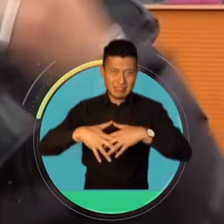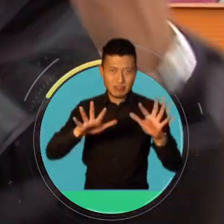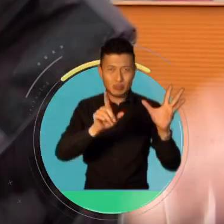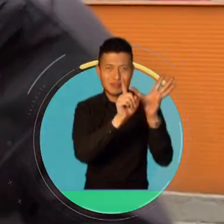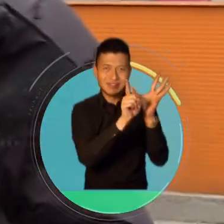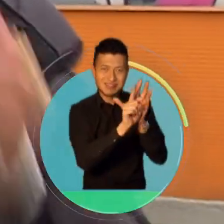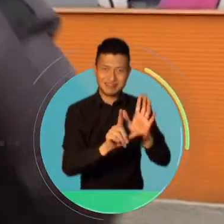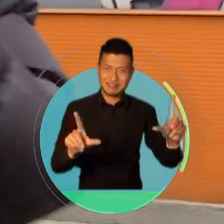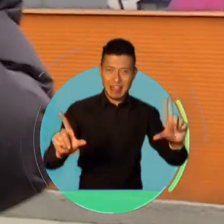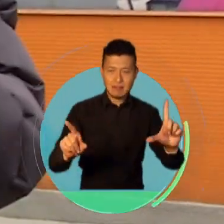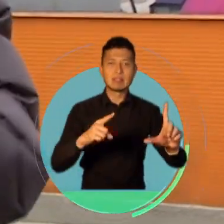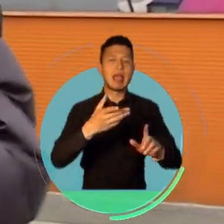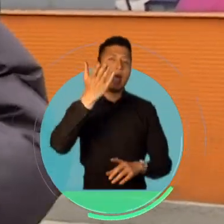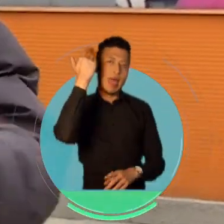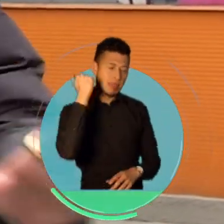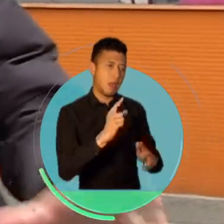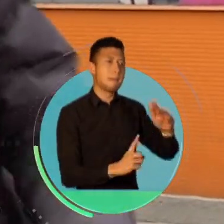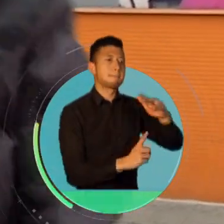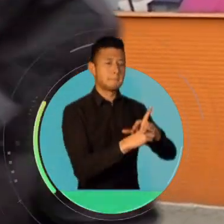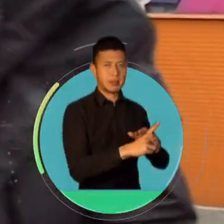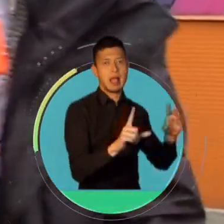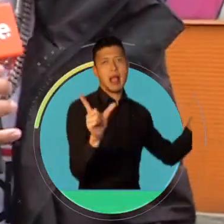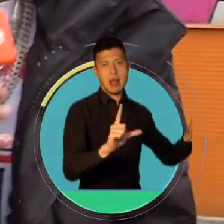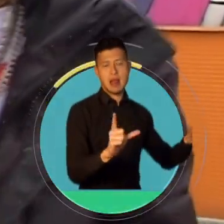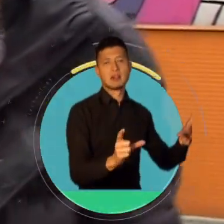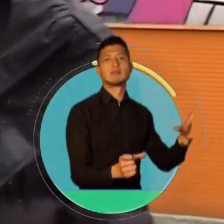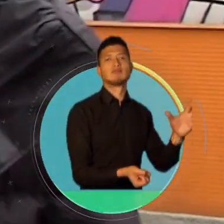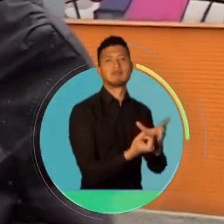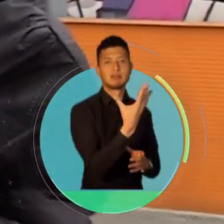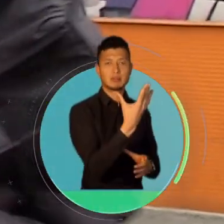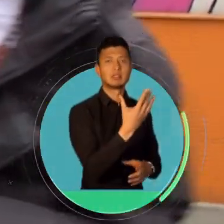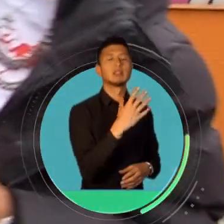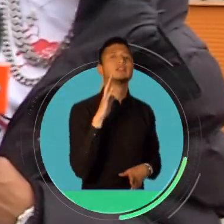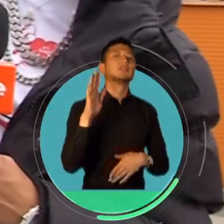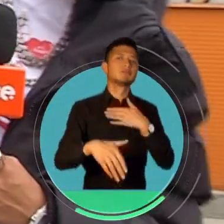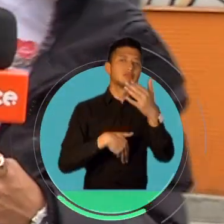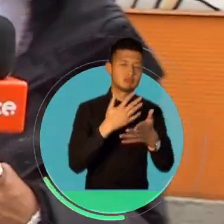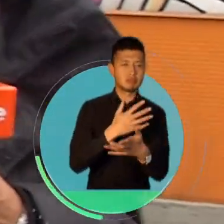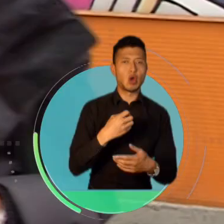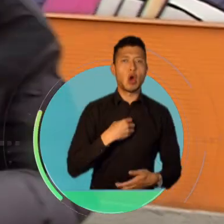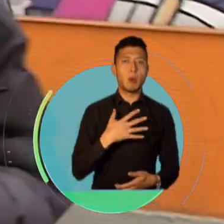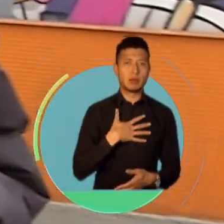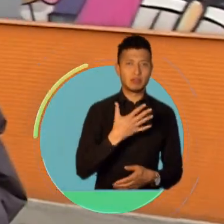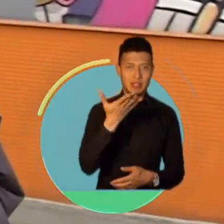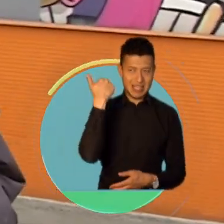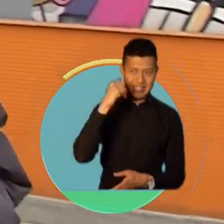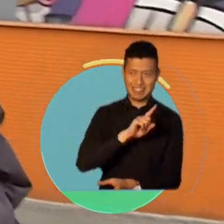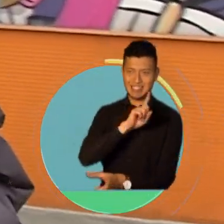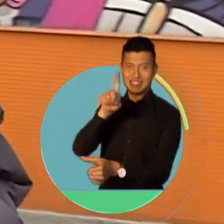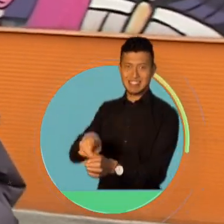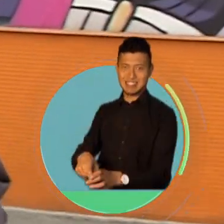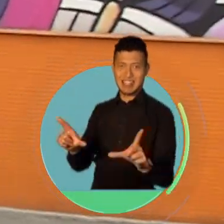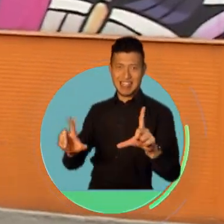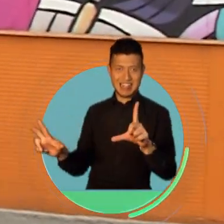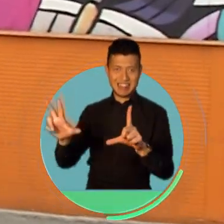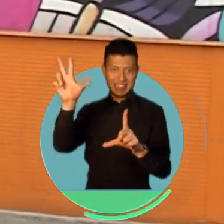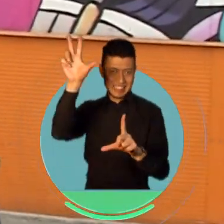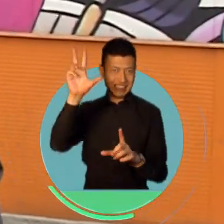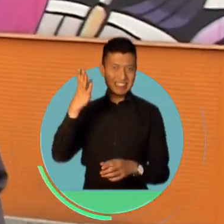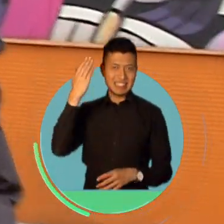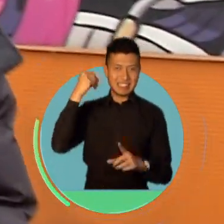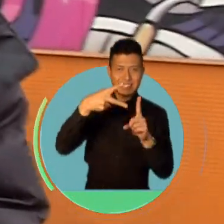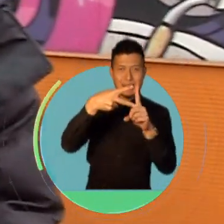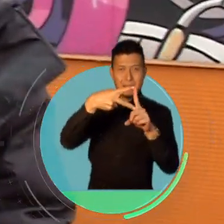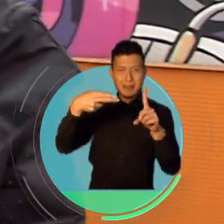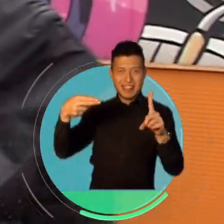luego entonces viene la oportunidad de hacer en el Canal 13 en tv andina la